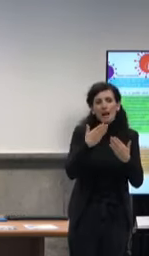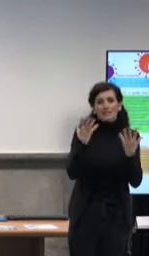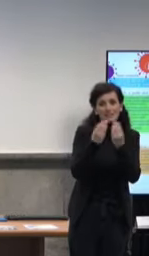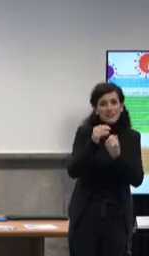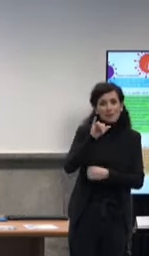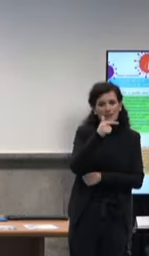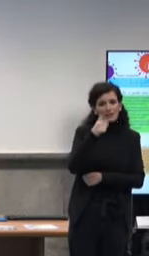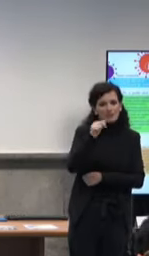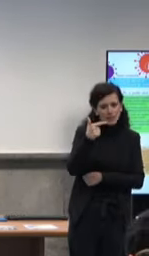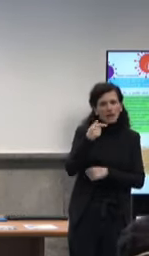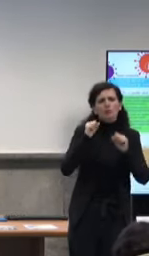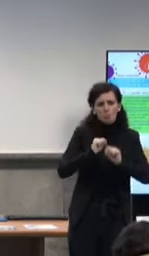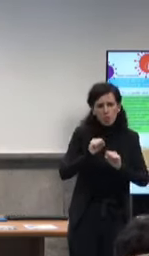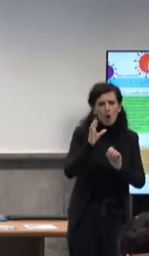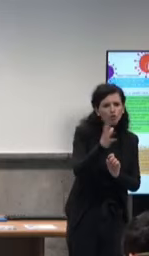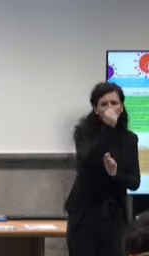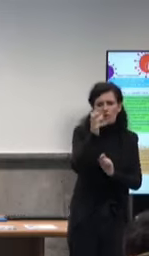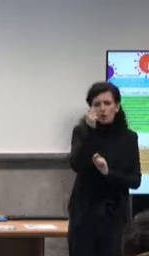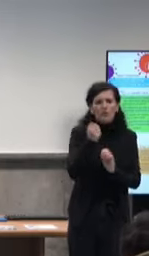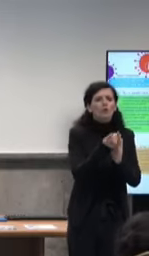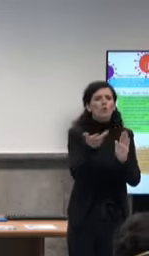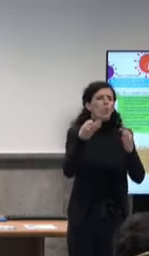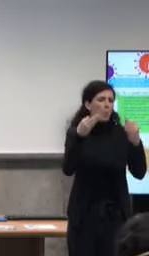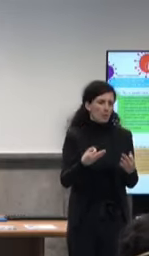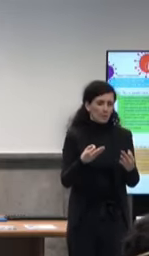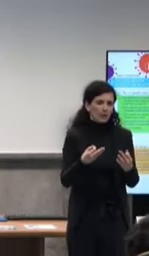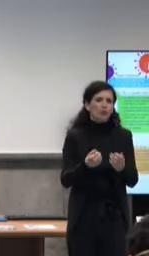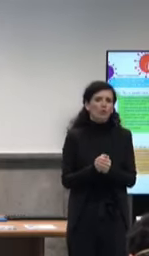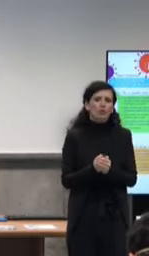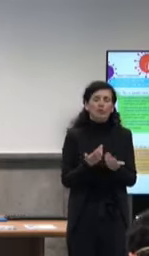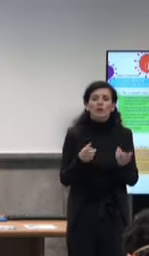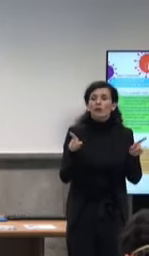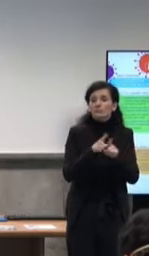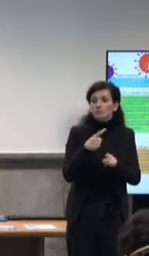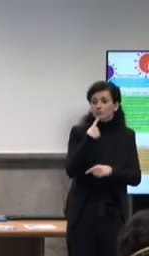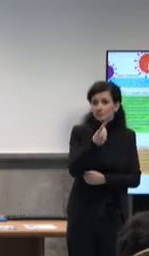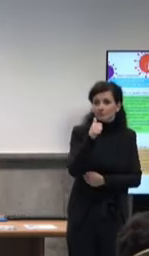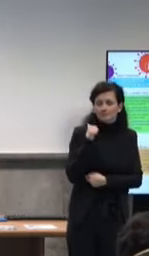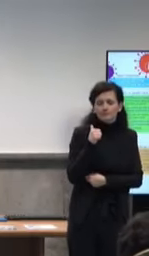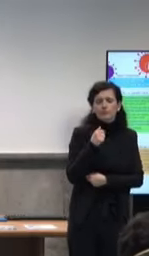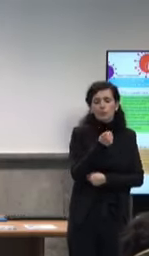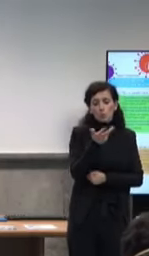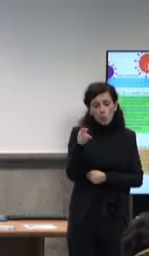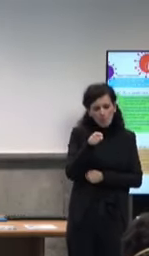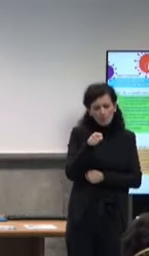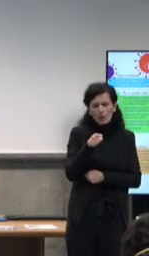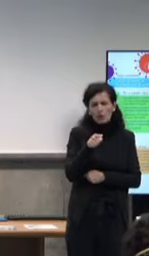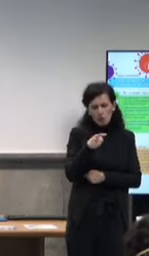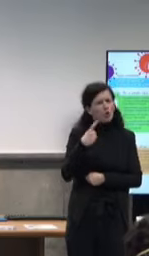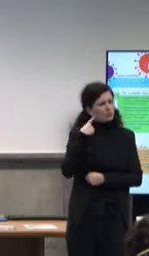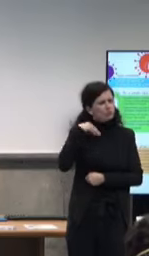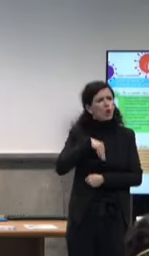e quindi poi potremo fare anche una codifica o l'ho detto anche prima siamo consapevoli che attualmente questo numero è una sottostima